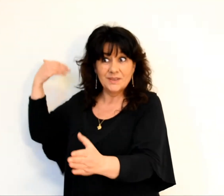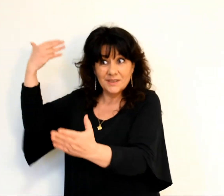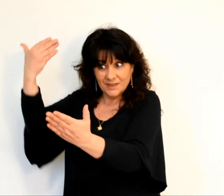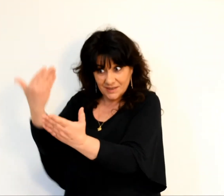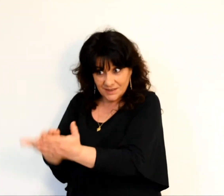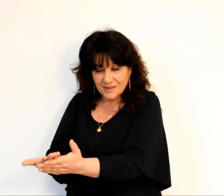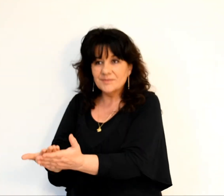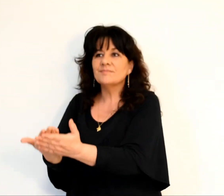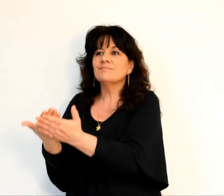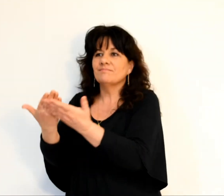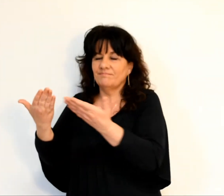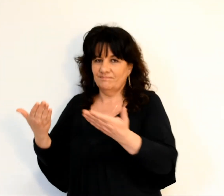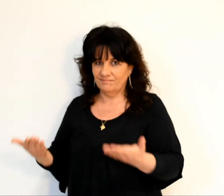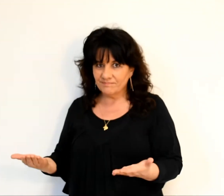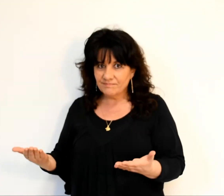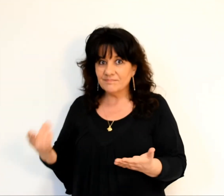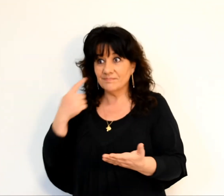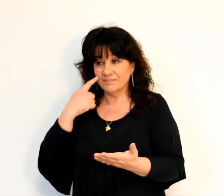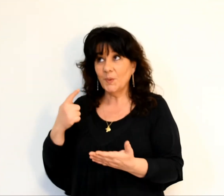et serviteurs de la parole.